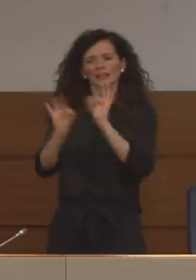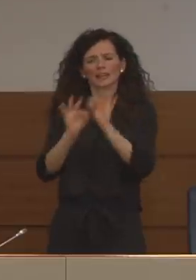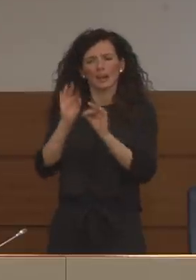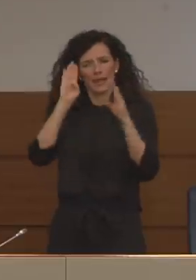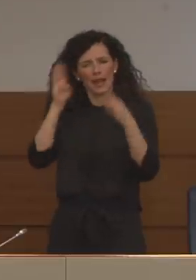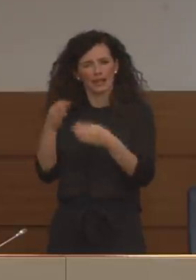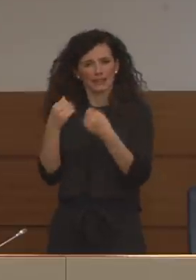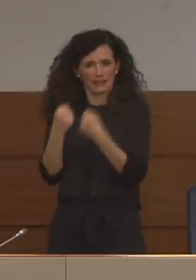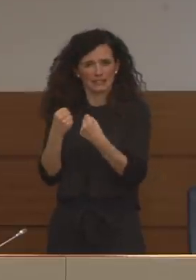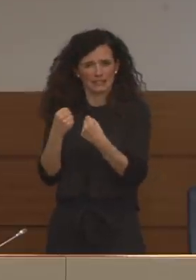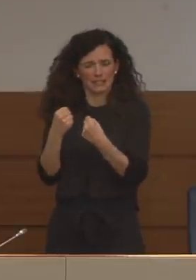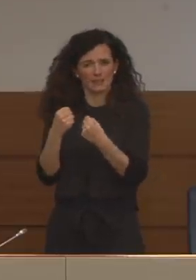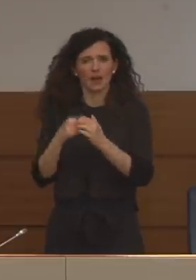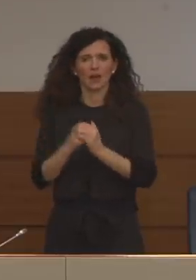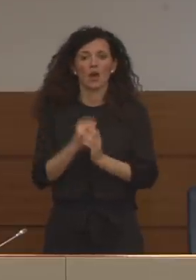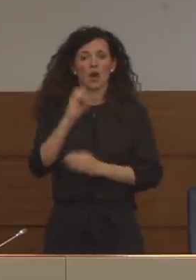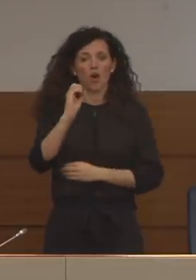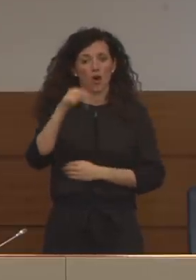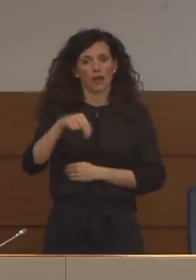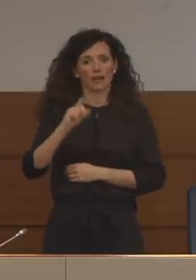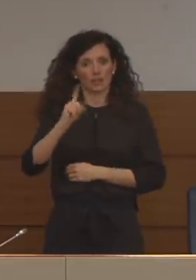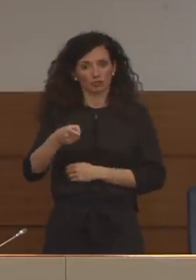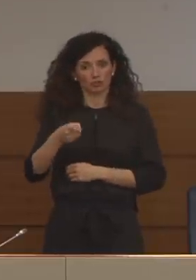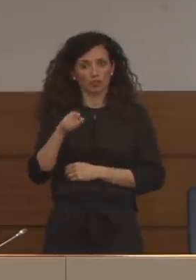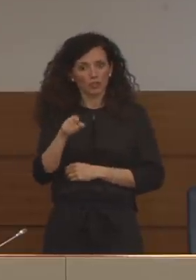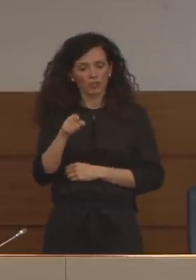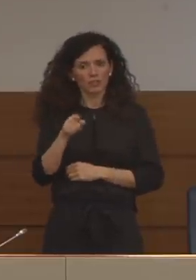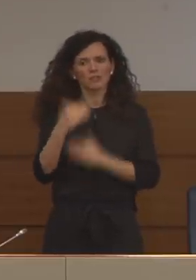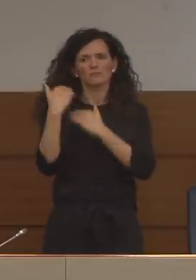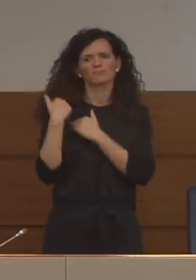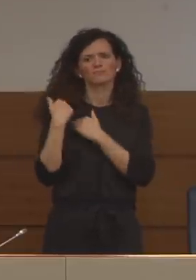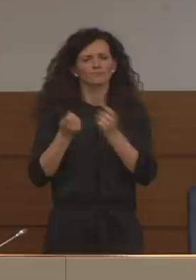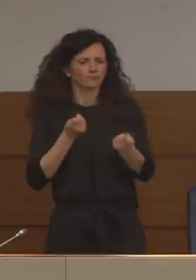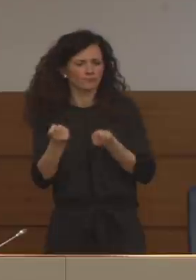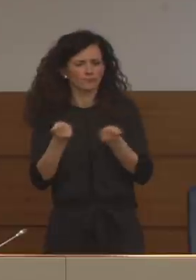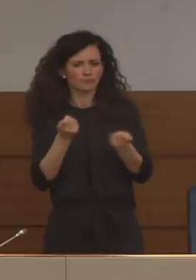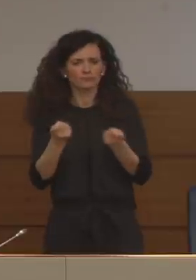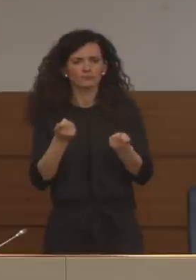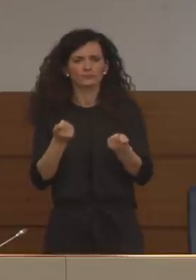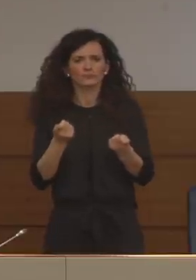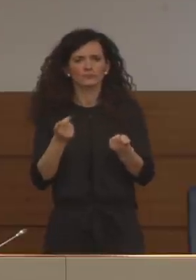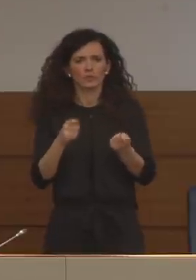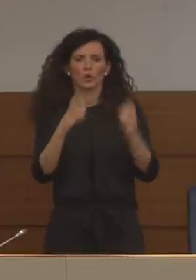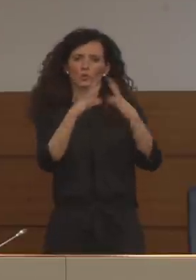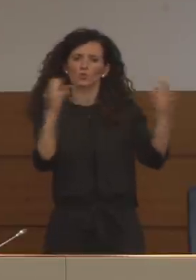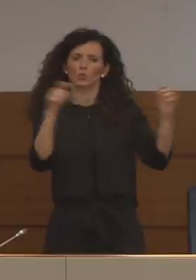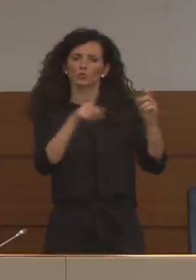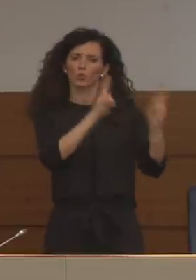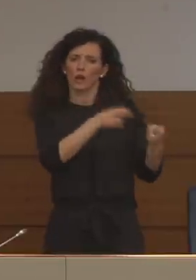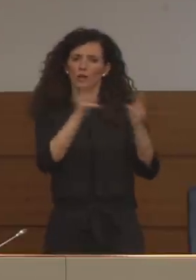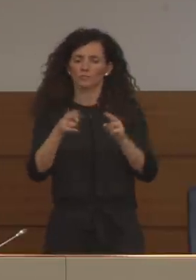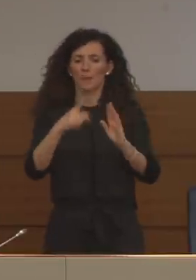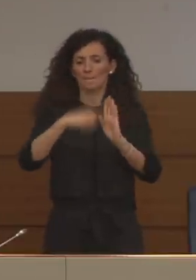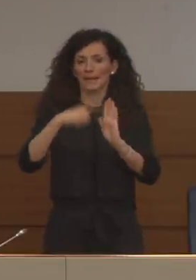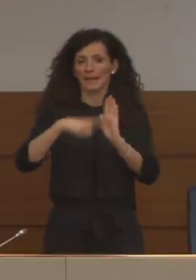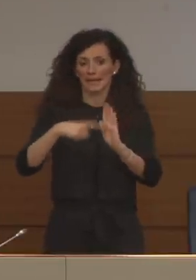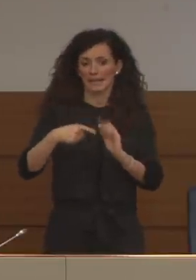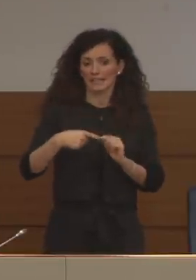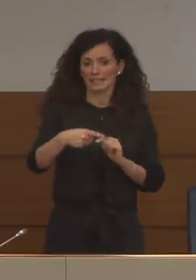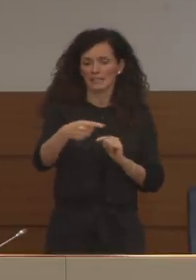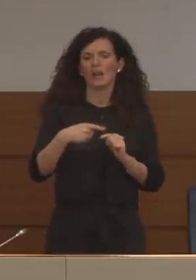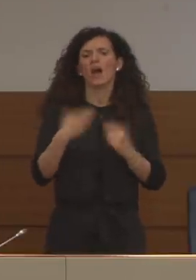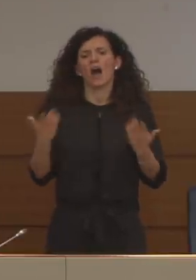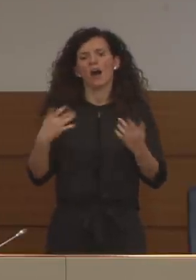questa energia gestirà installerà e gestirà questa struttura per alcuni mesi quindi la vogliamo